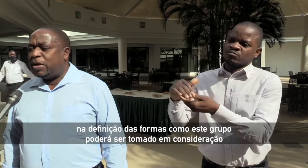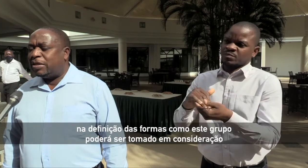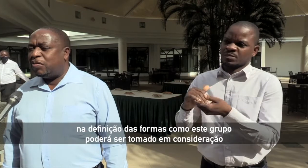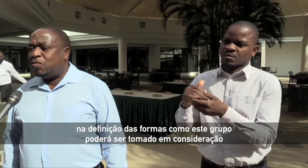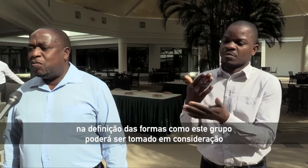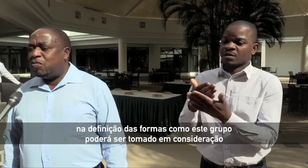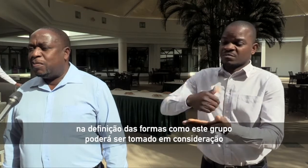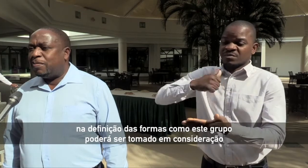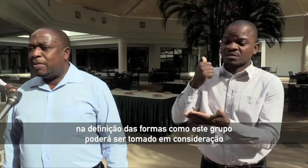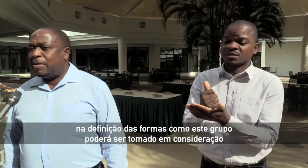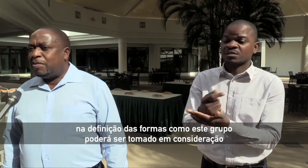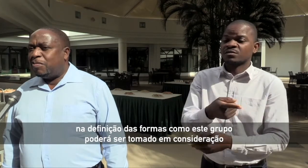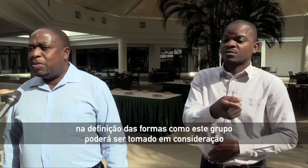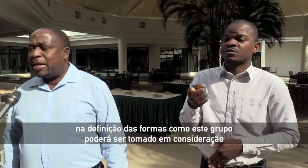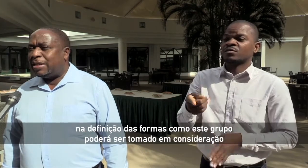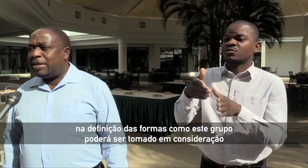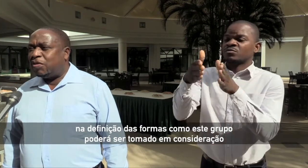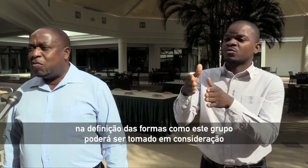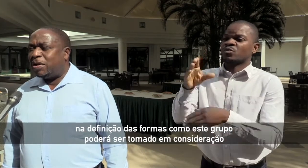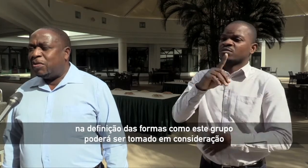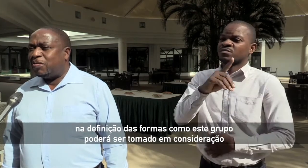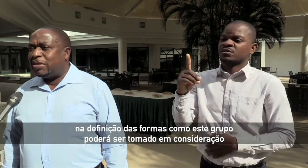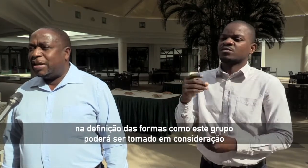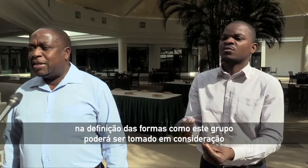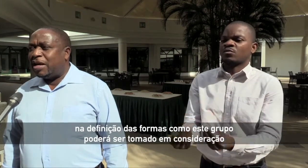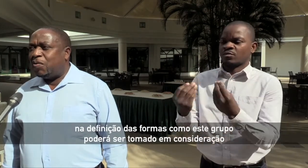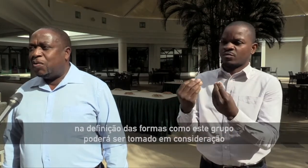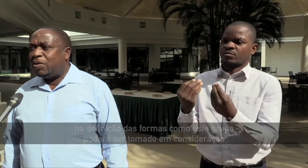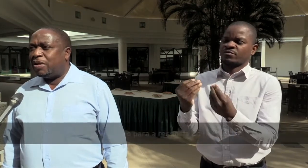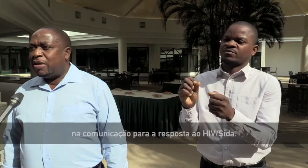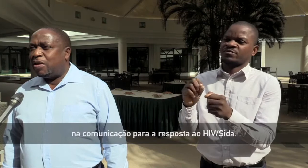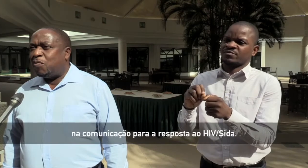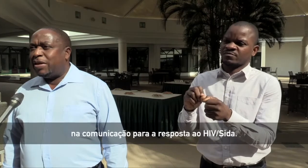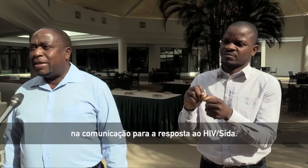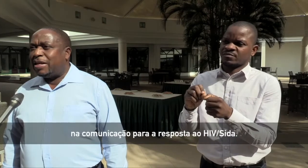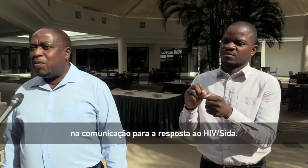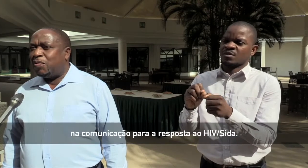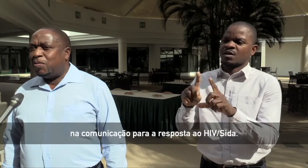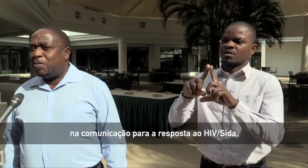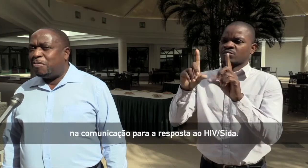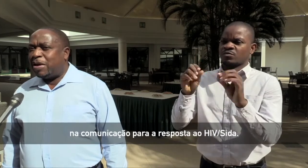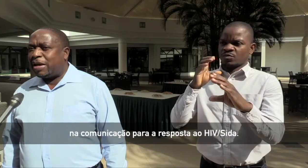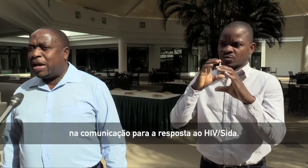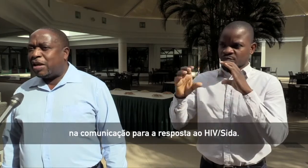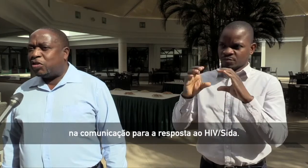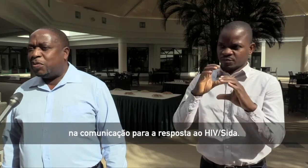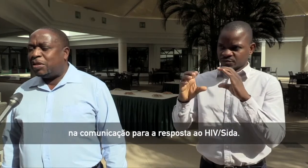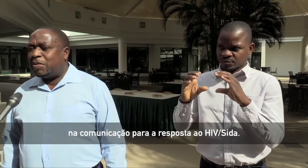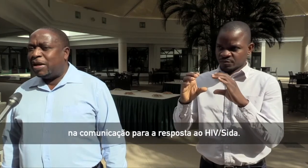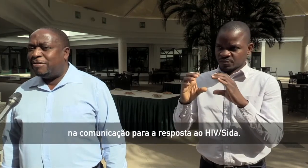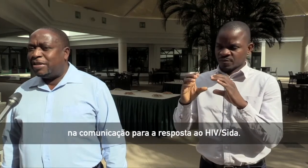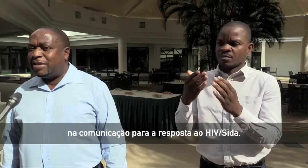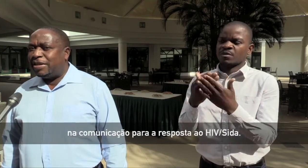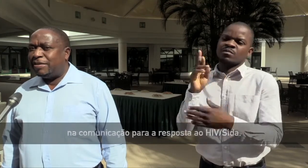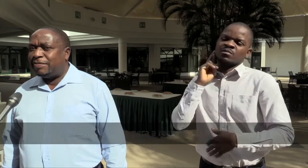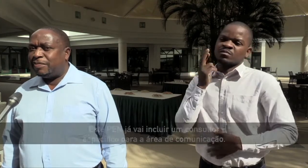como este grupo poderá ser tomado em consideração na comunicação para a resposta